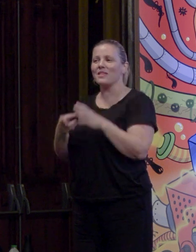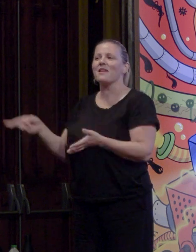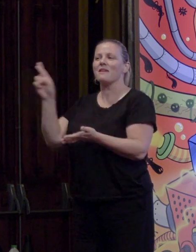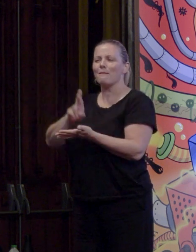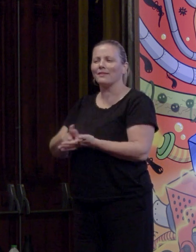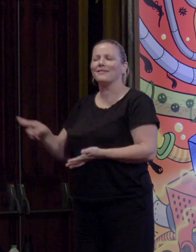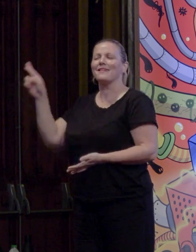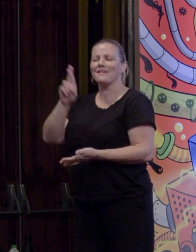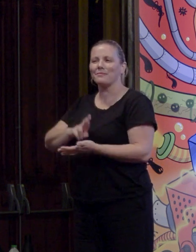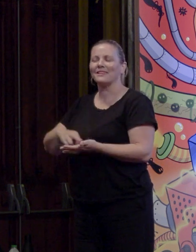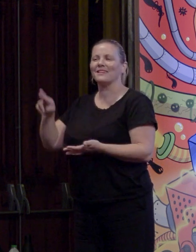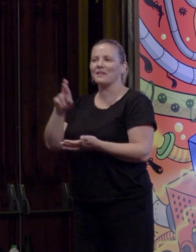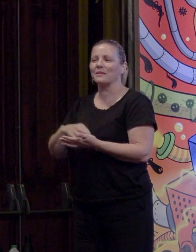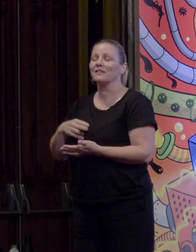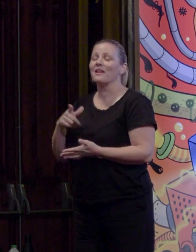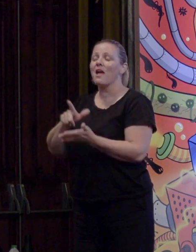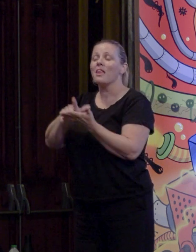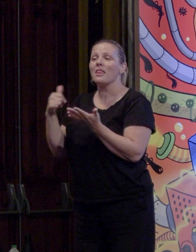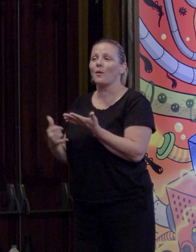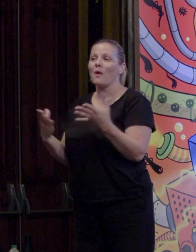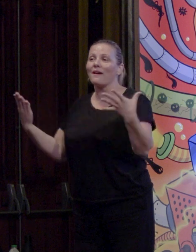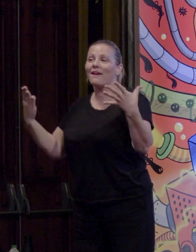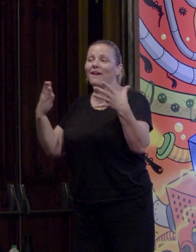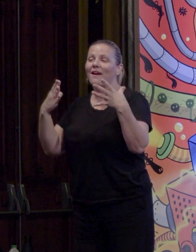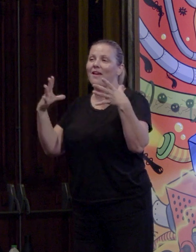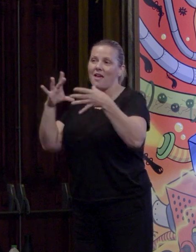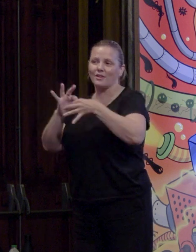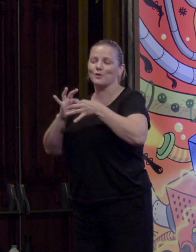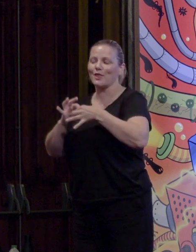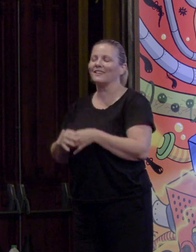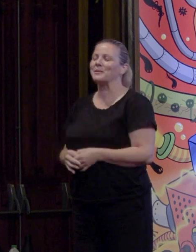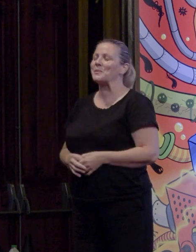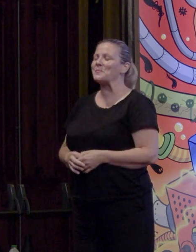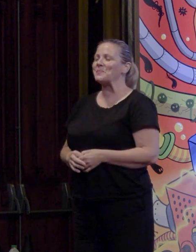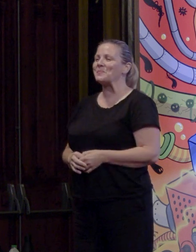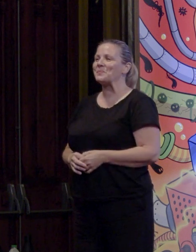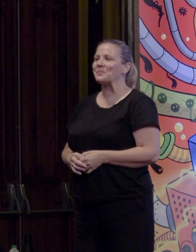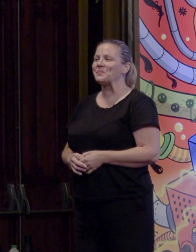es el lenguaje asociativo y el aprendizaje asociativo el que nos facilita esa vía.